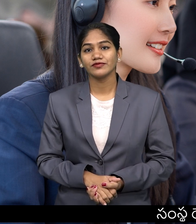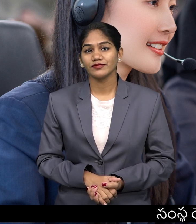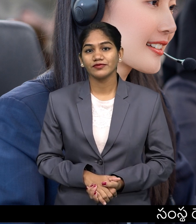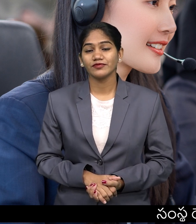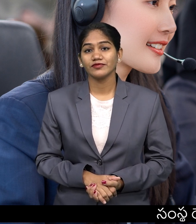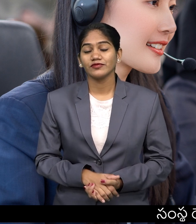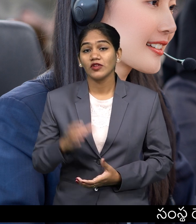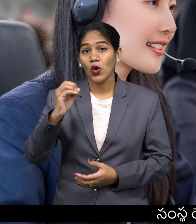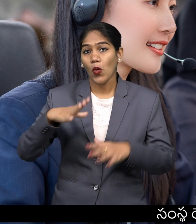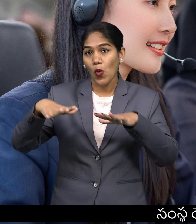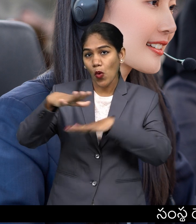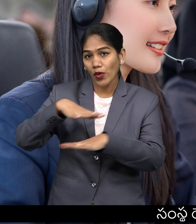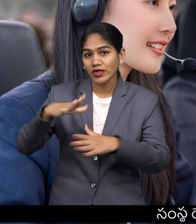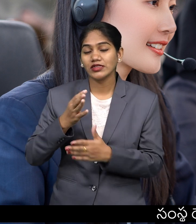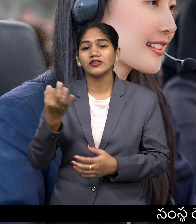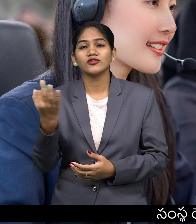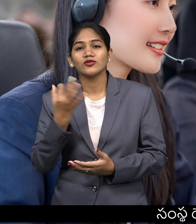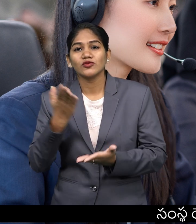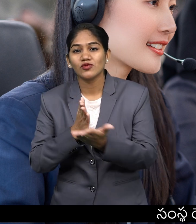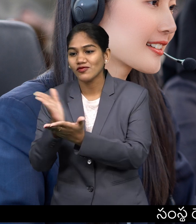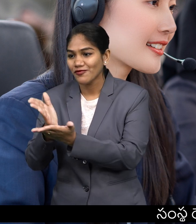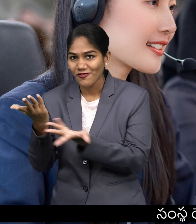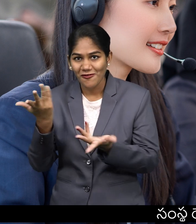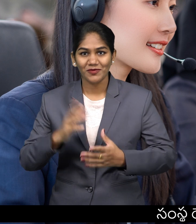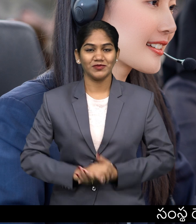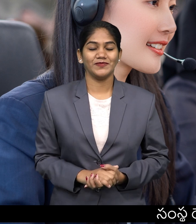సంస్థ యొక్క కొత్త రూపాలు,